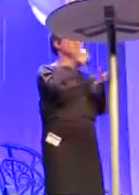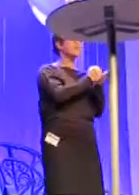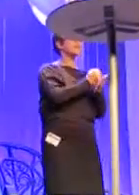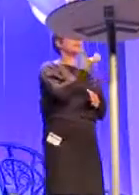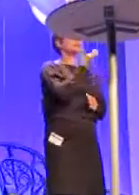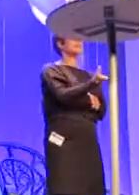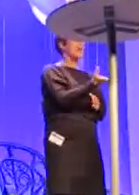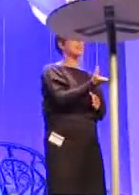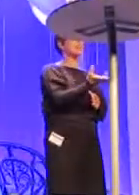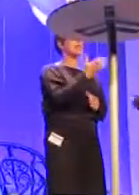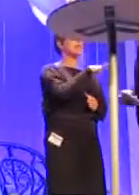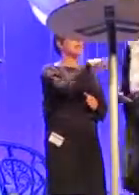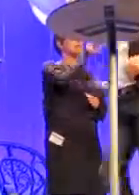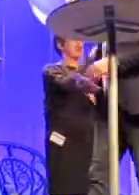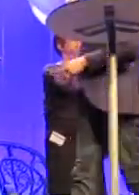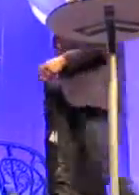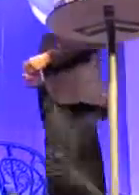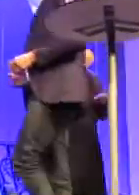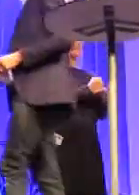Folkpartiet,